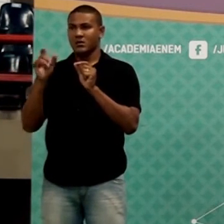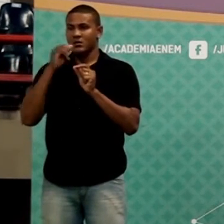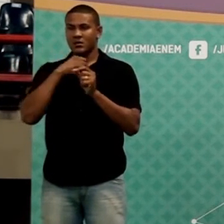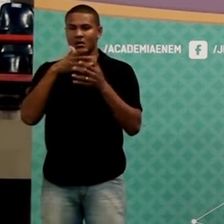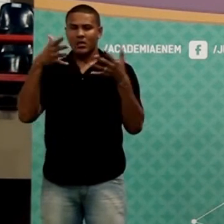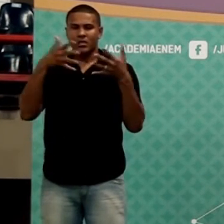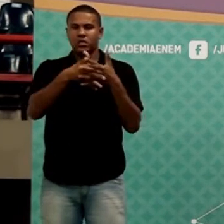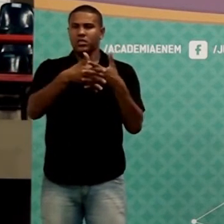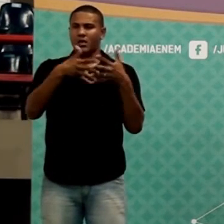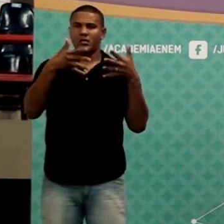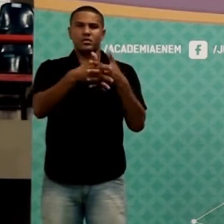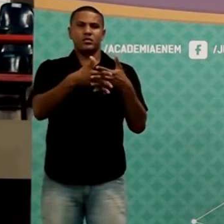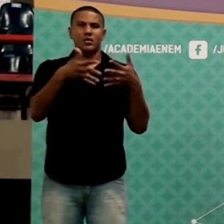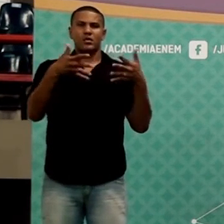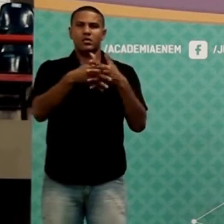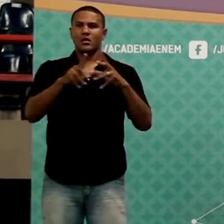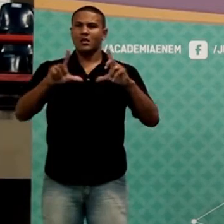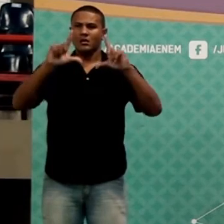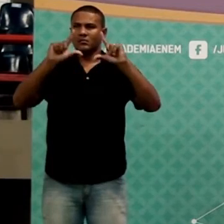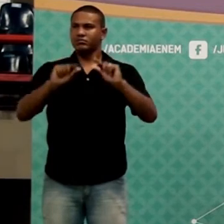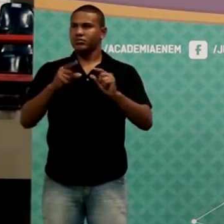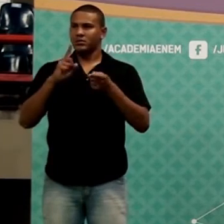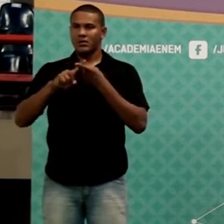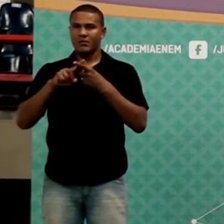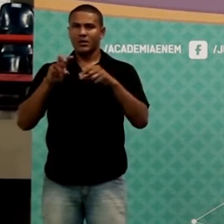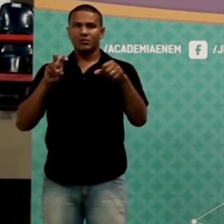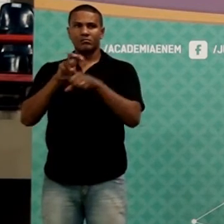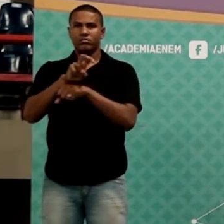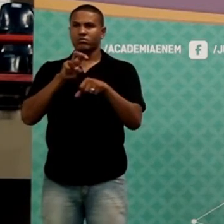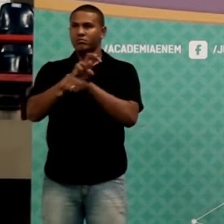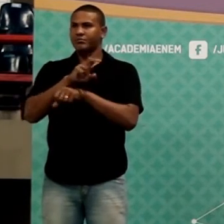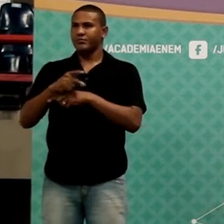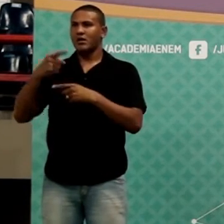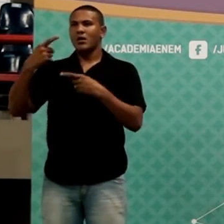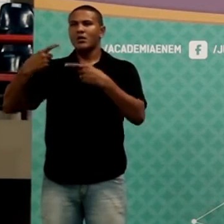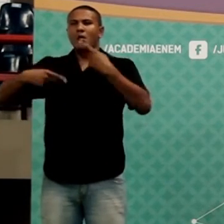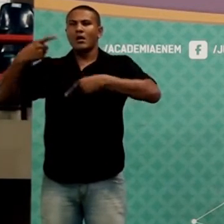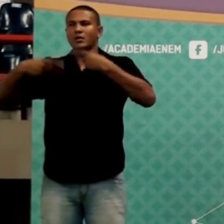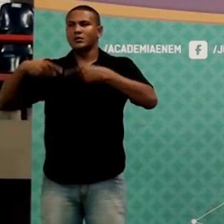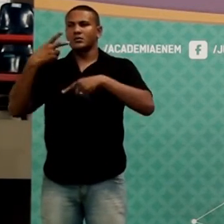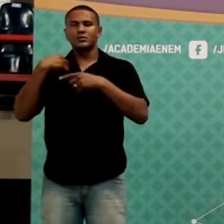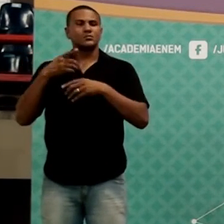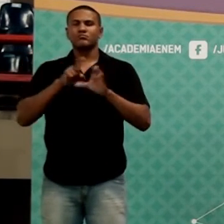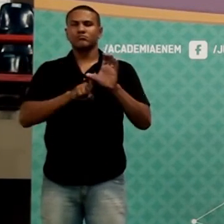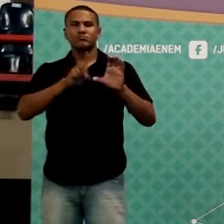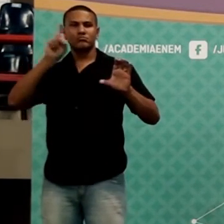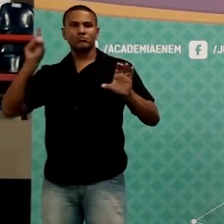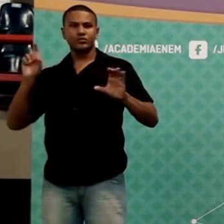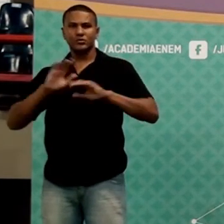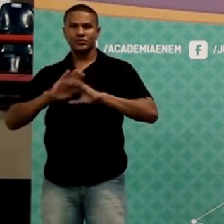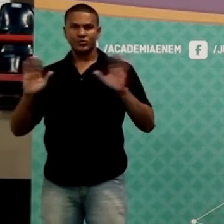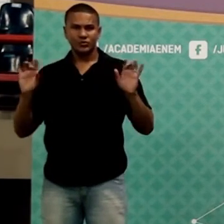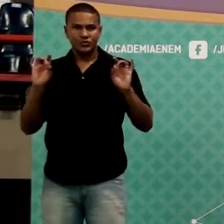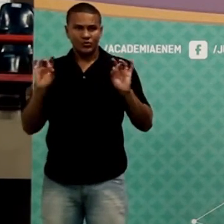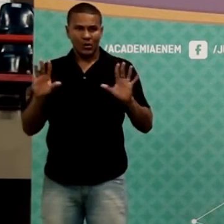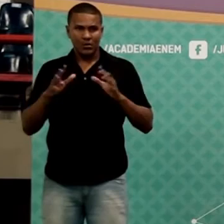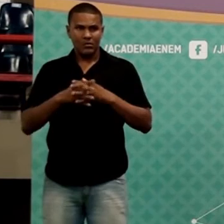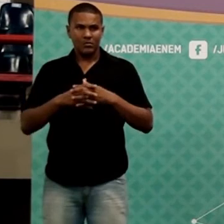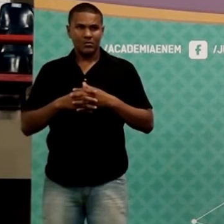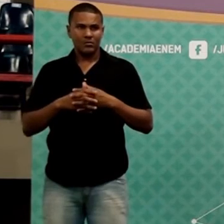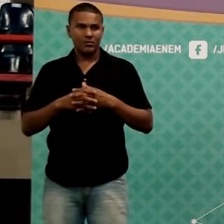interfira menos, que se envolva menos em questões políticas e econômicas. Em nenhum